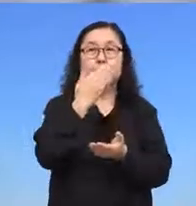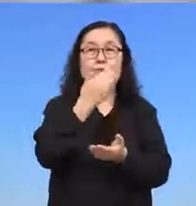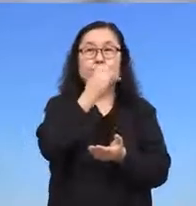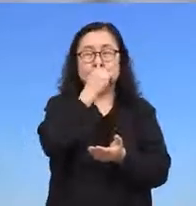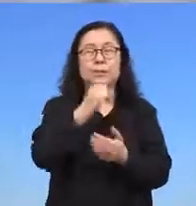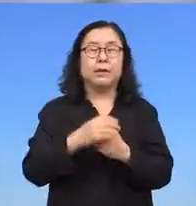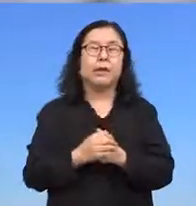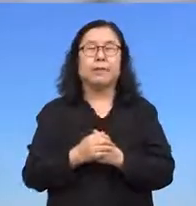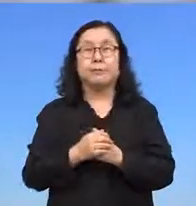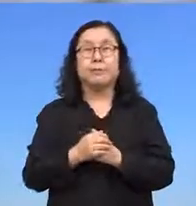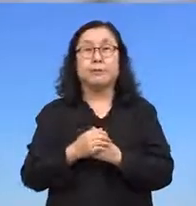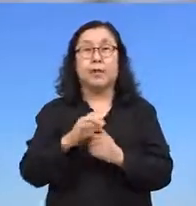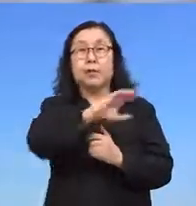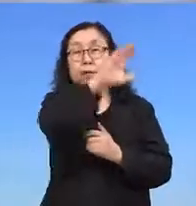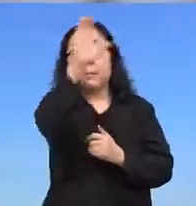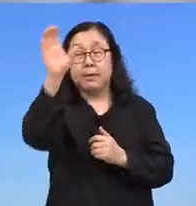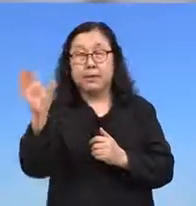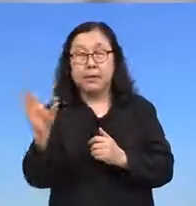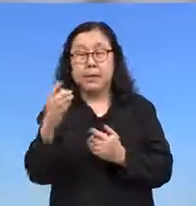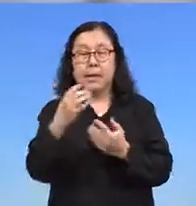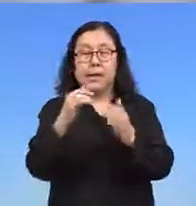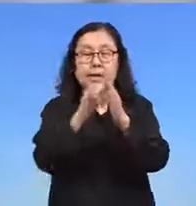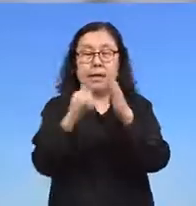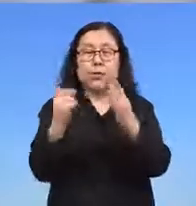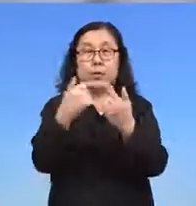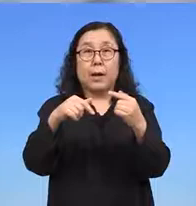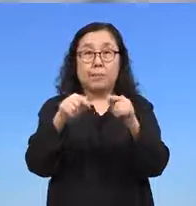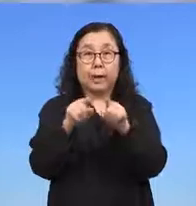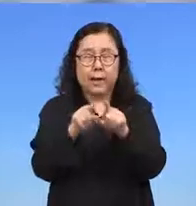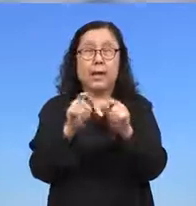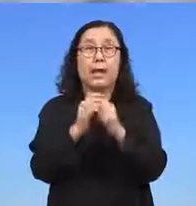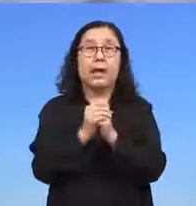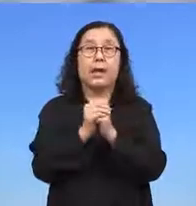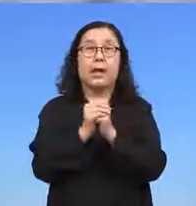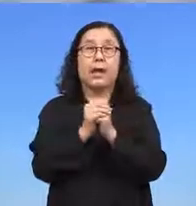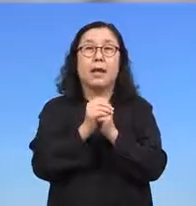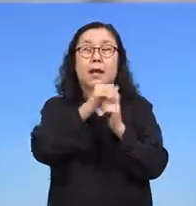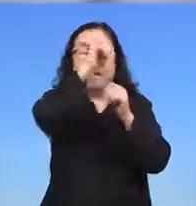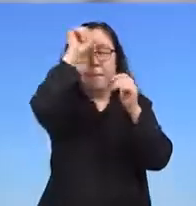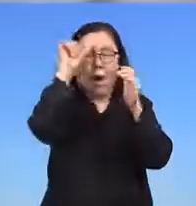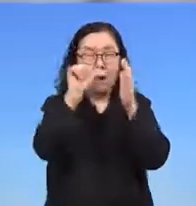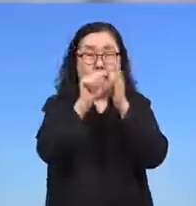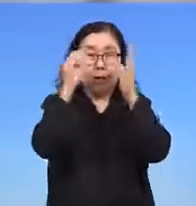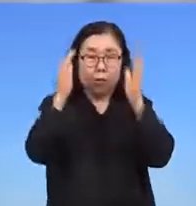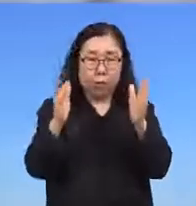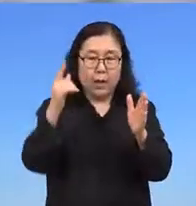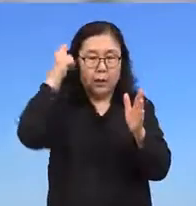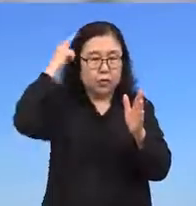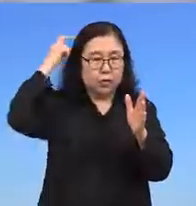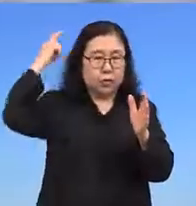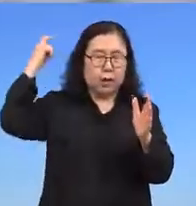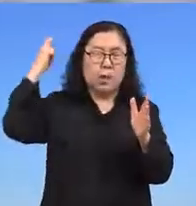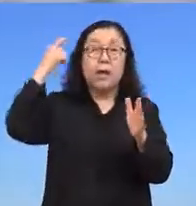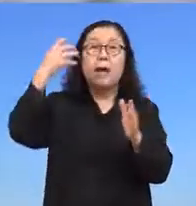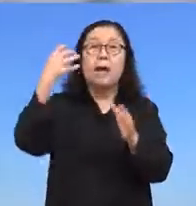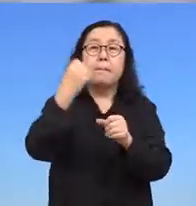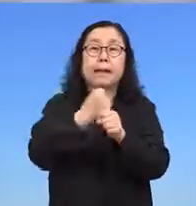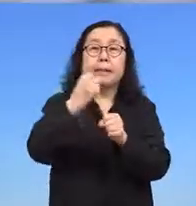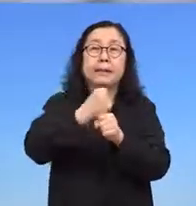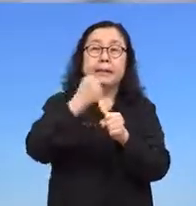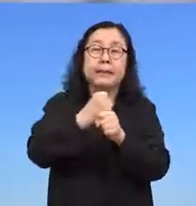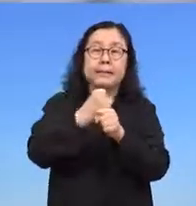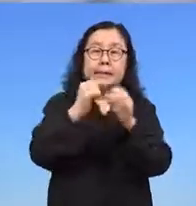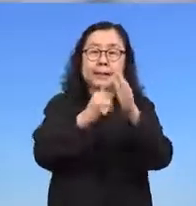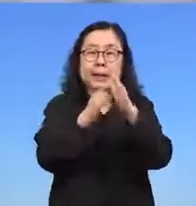생각입니다. 이번 성탄절은 가족과 더불어서 평생의 추억을 만드는,